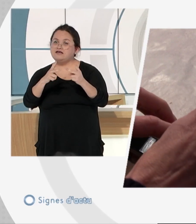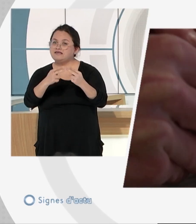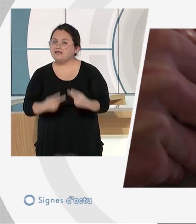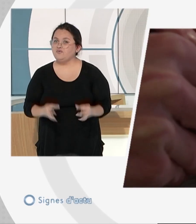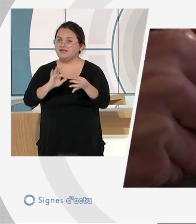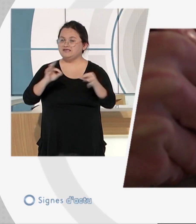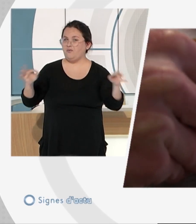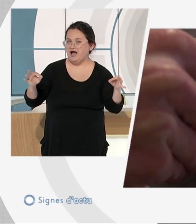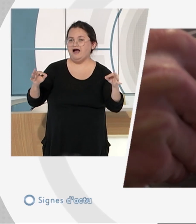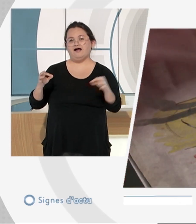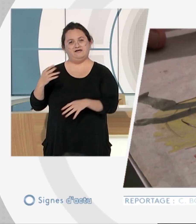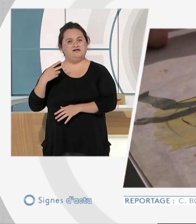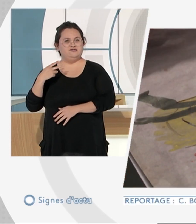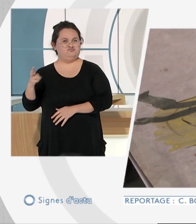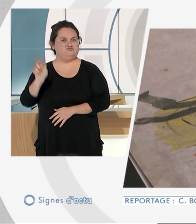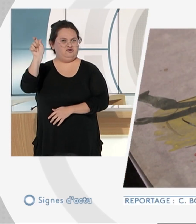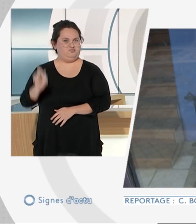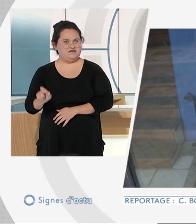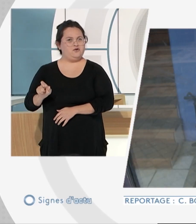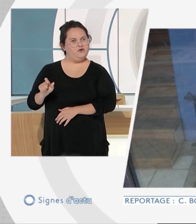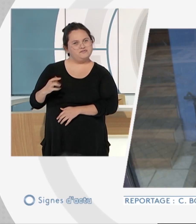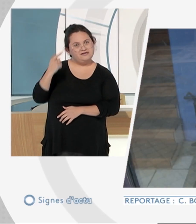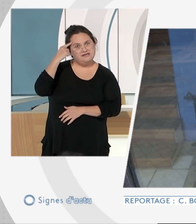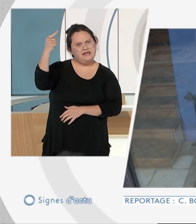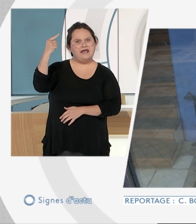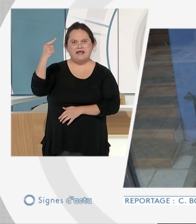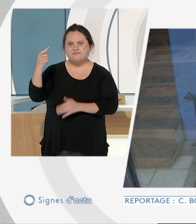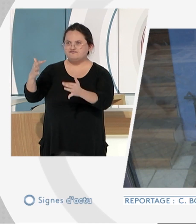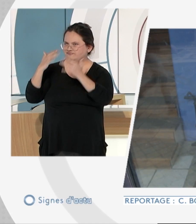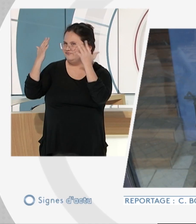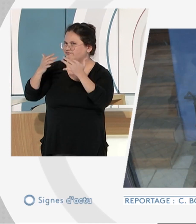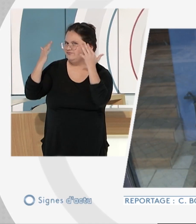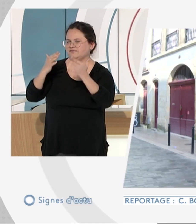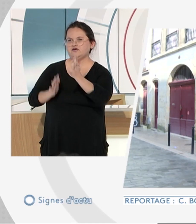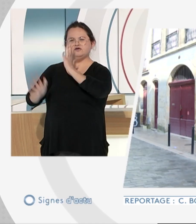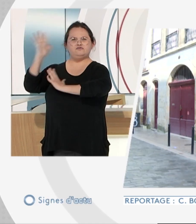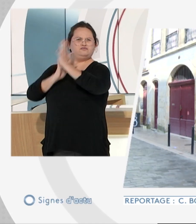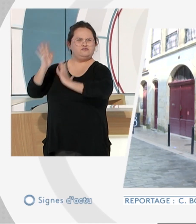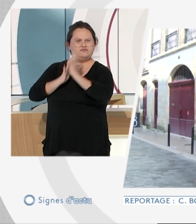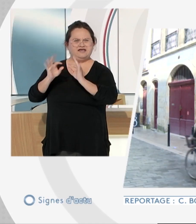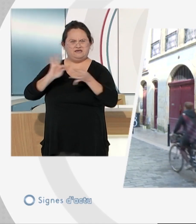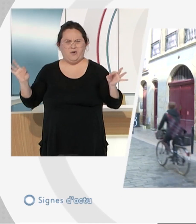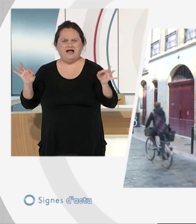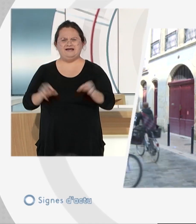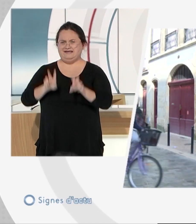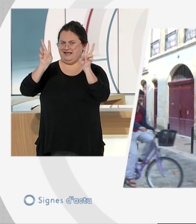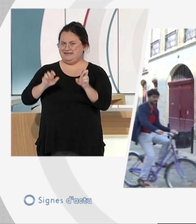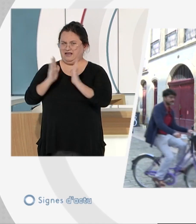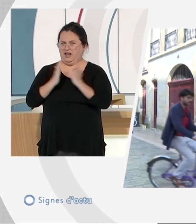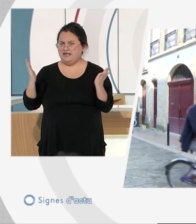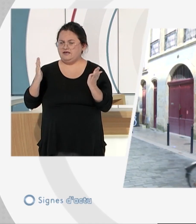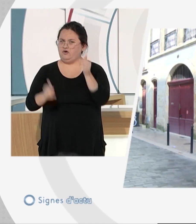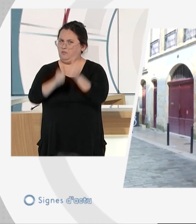Alex Fauvel, inspiré lui aussi de récits ancestraux, qui font de ces 4 détours de Song Yang un pari fou des éditions de la